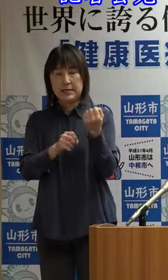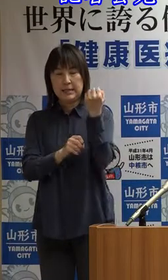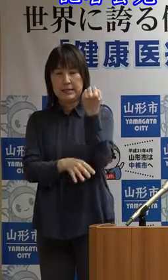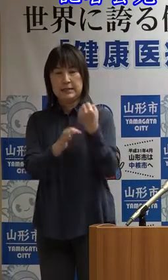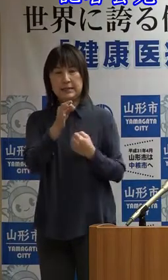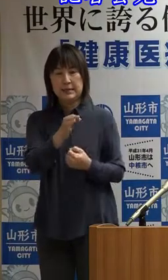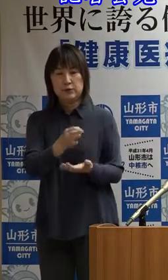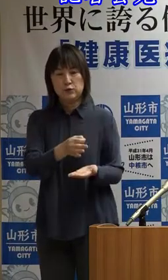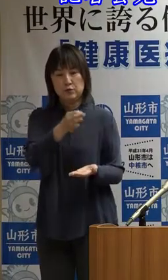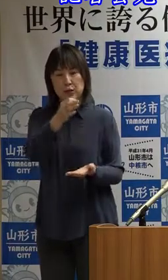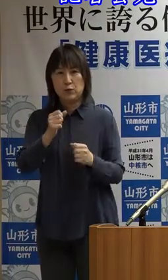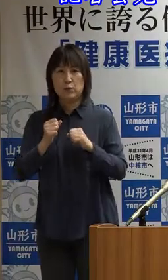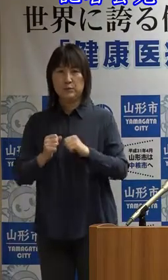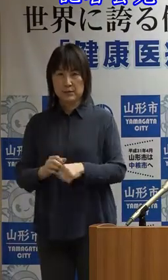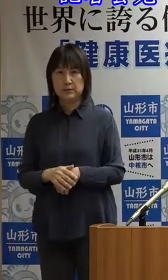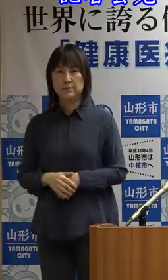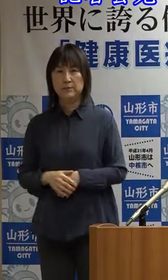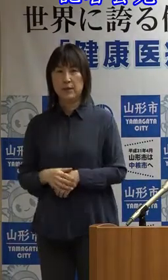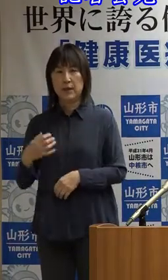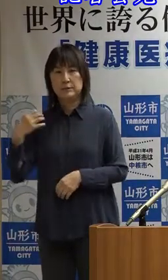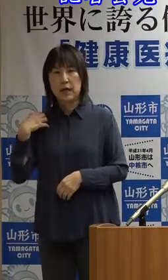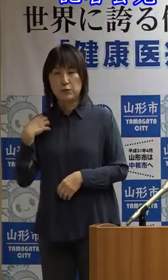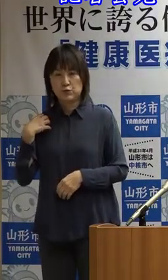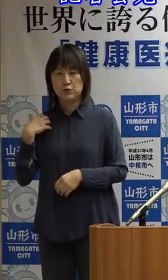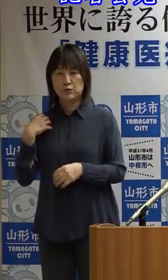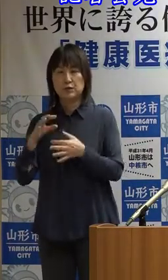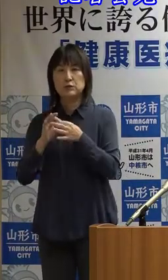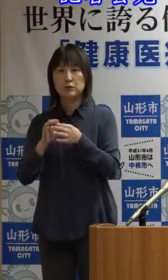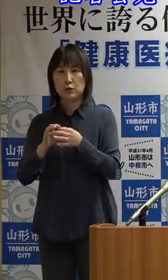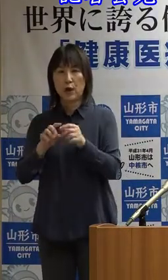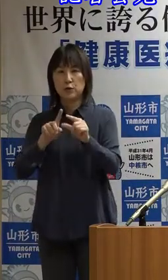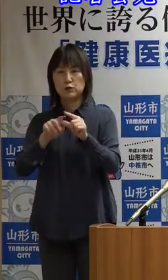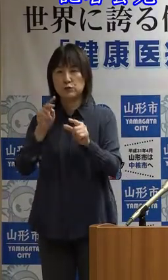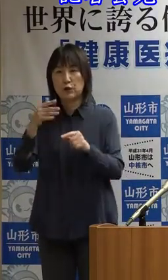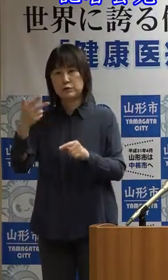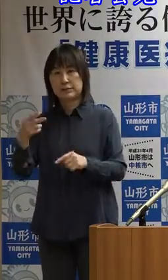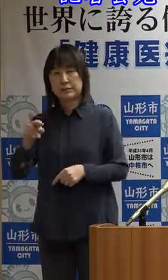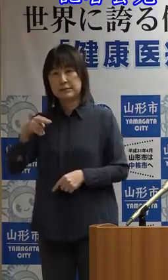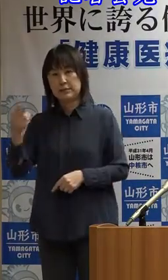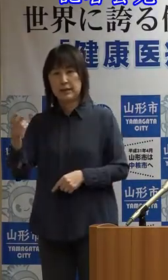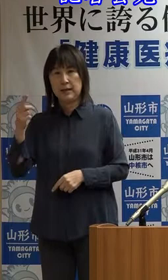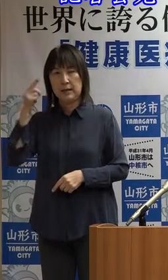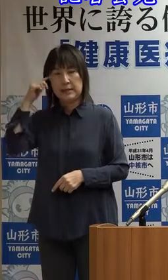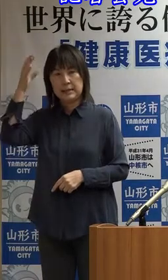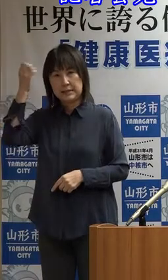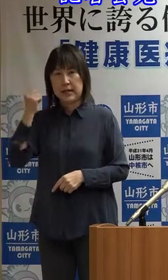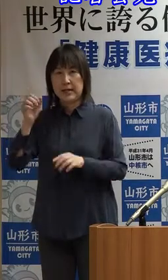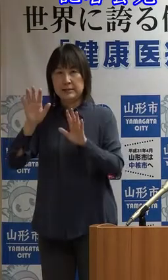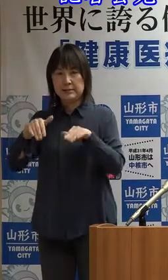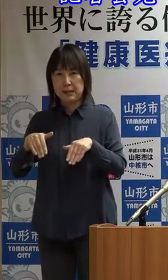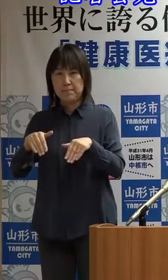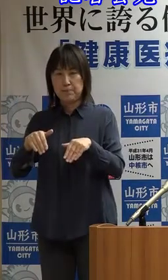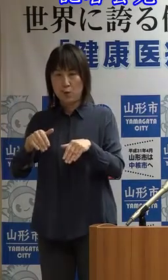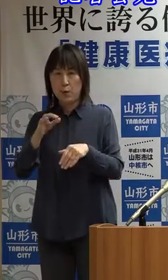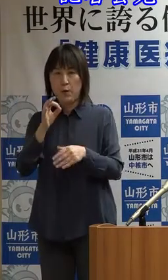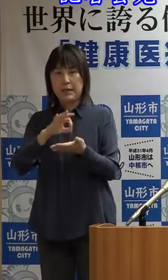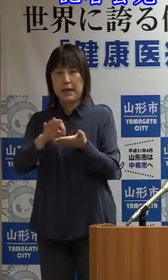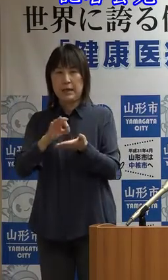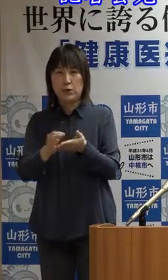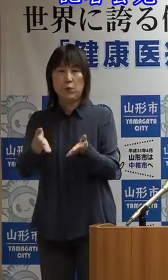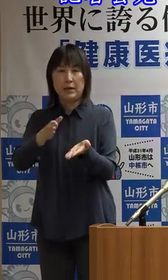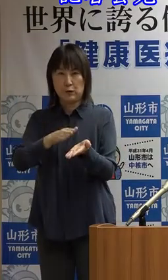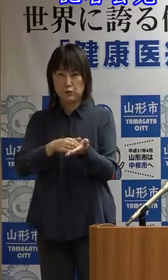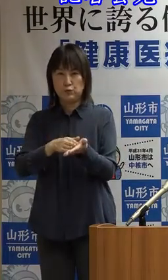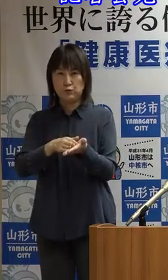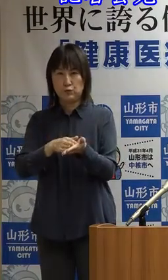。債務負担行為については中核市移行記念式典を行う経費のほか、税